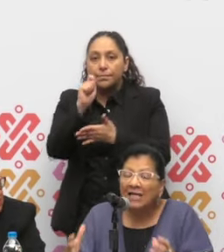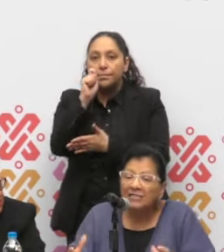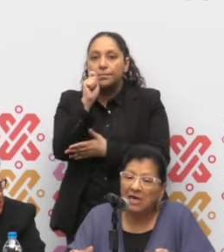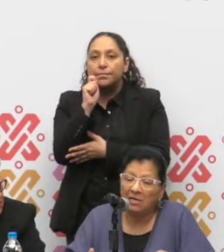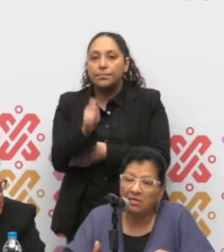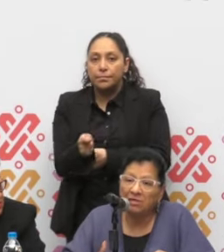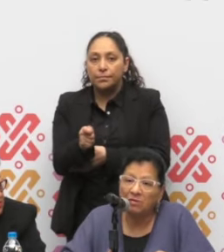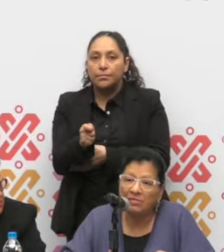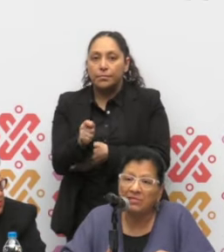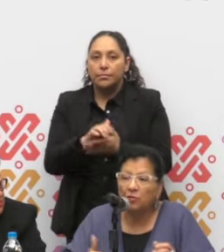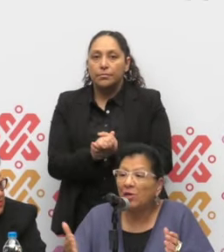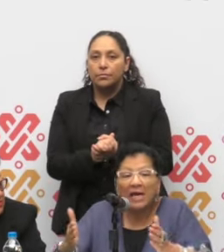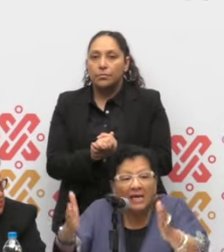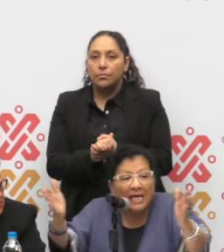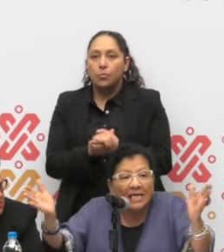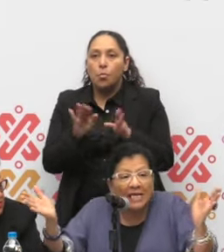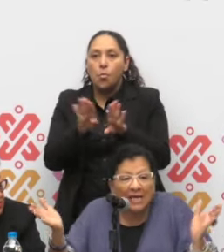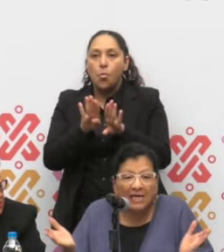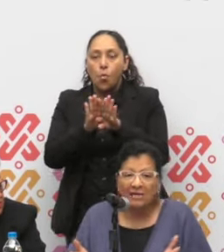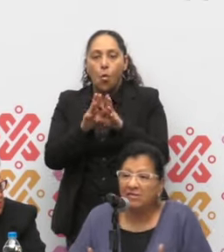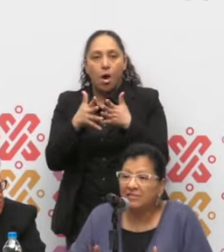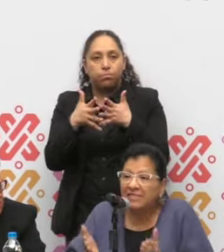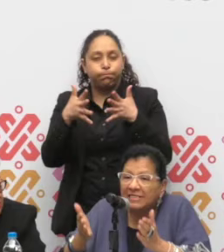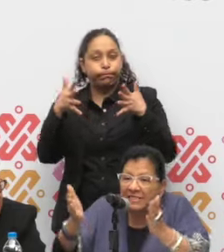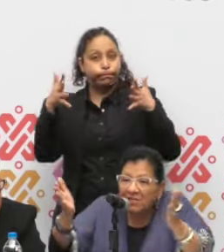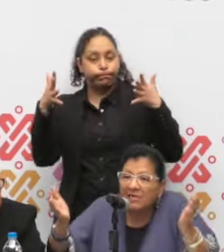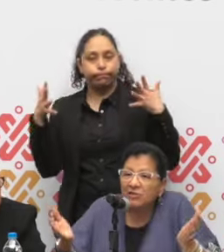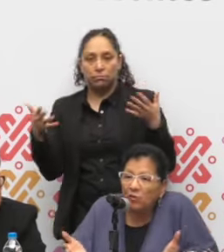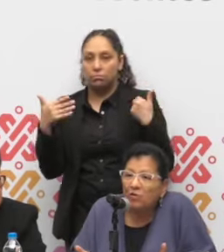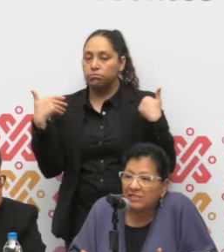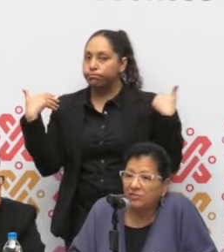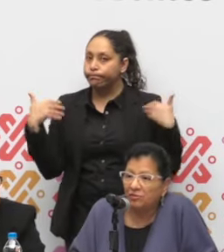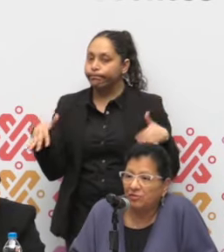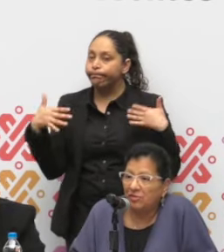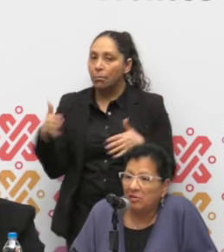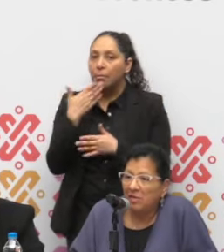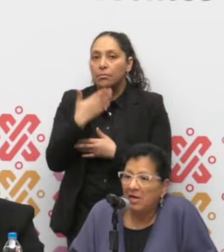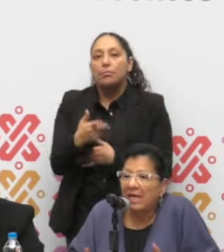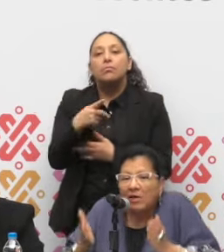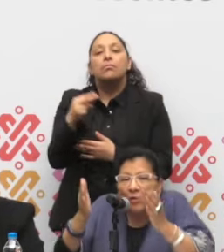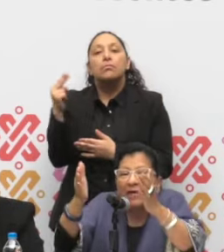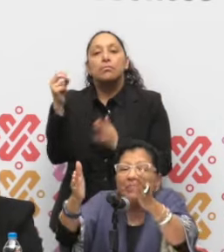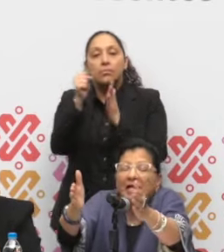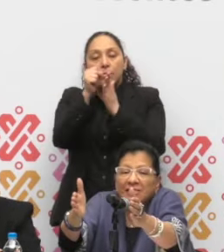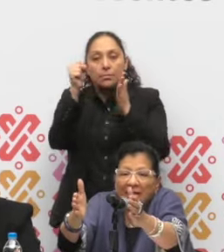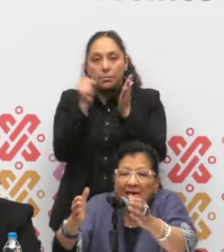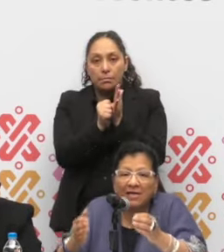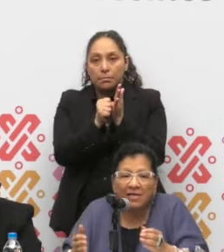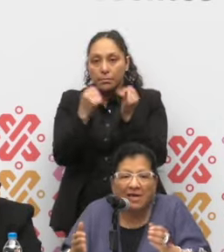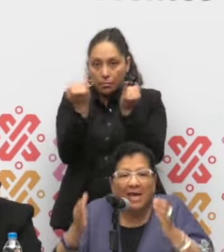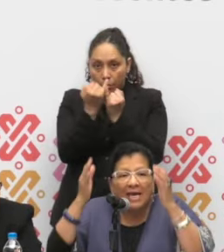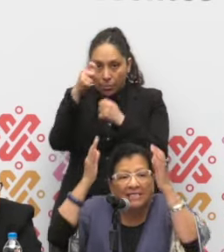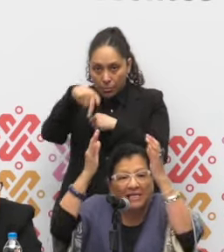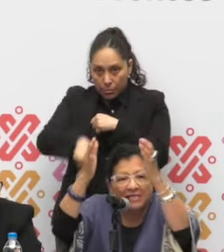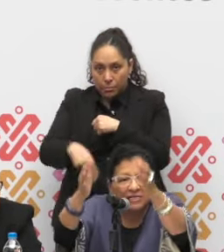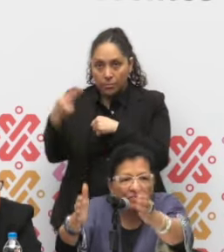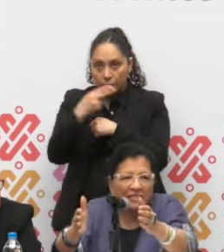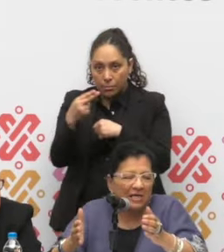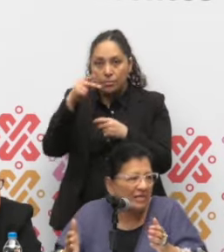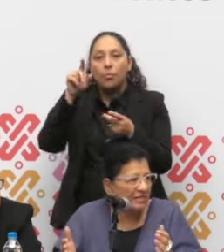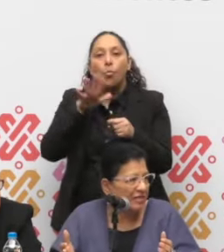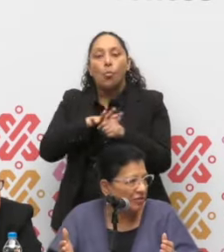de alta investidura y requiere sistemas como estos, que lo que plantea es